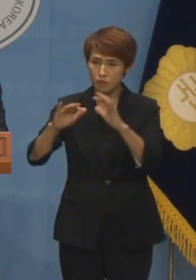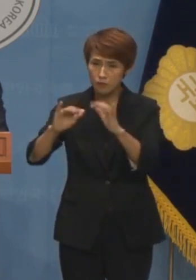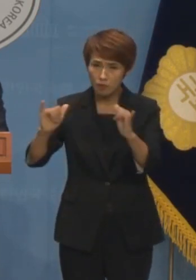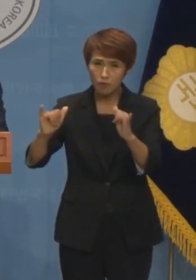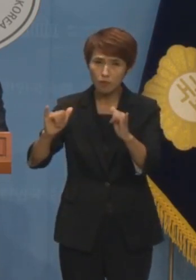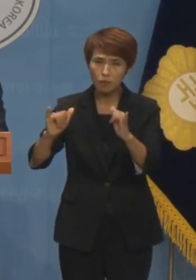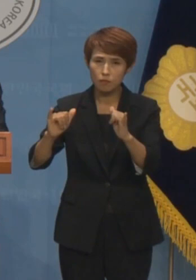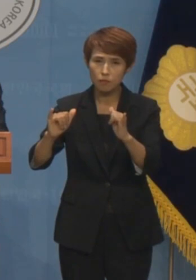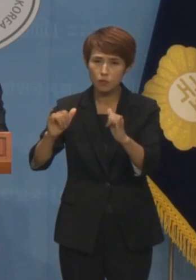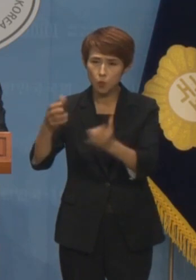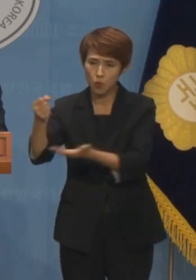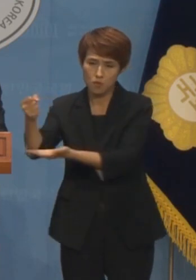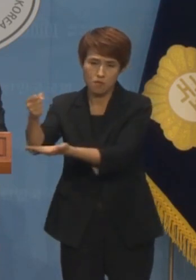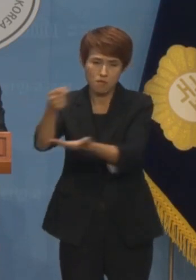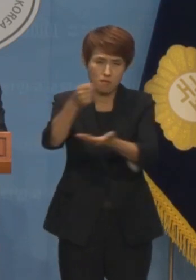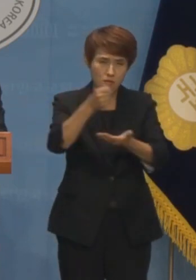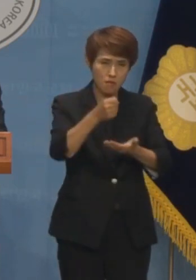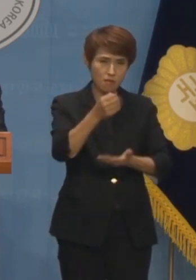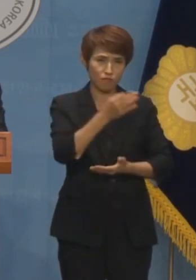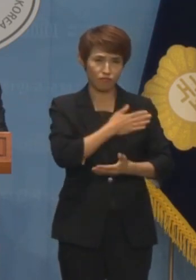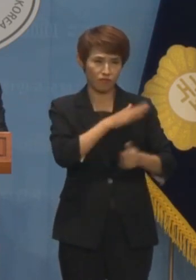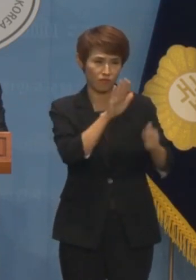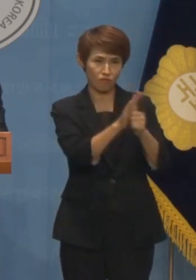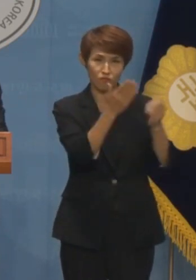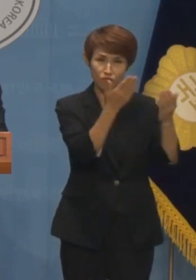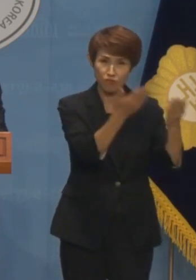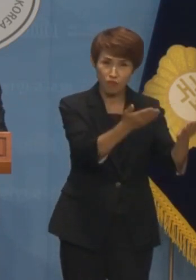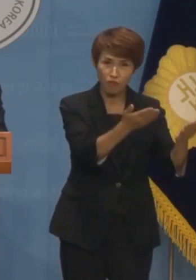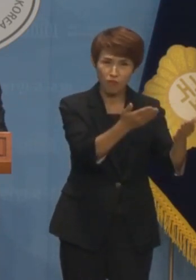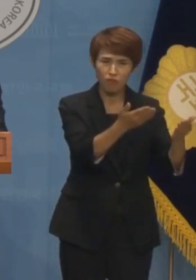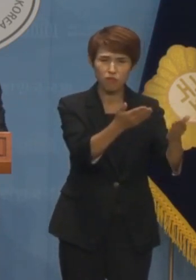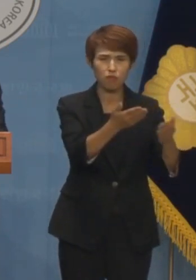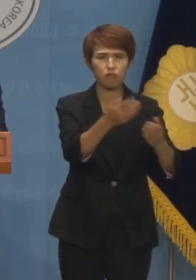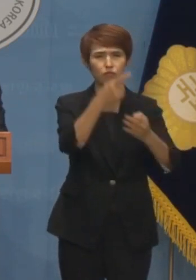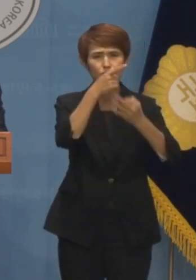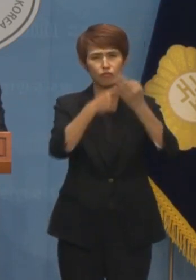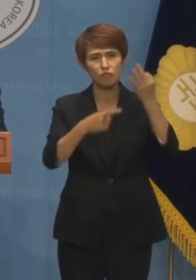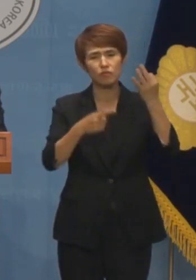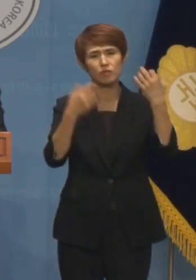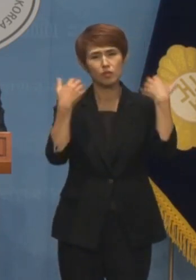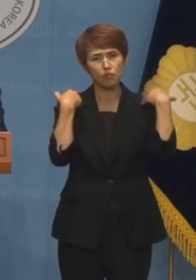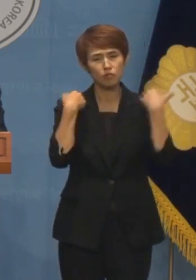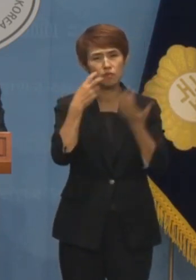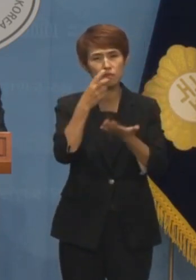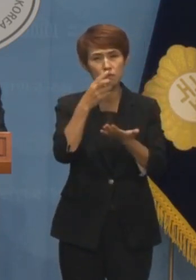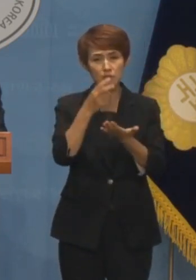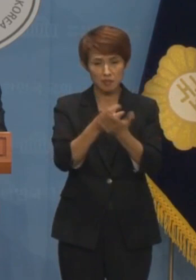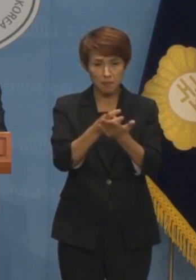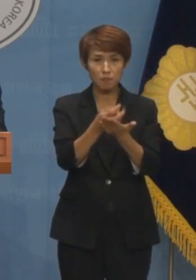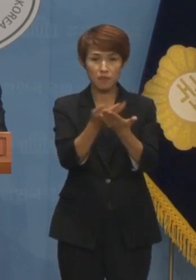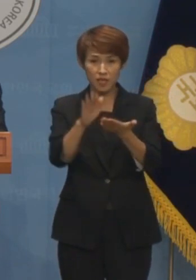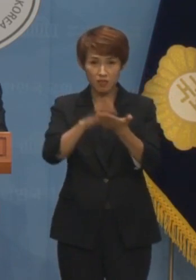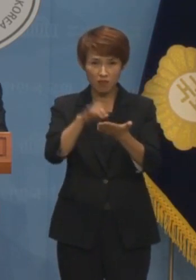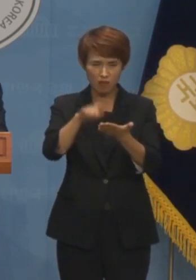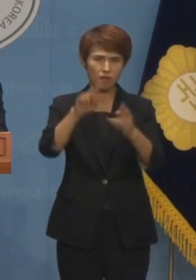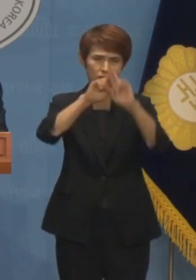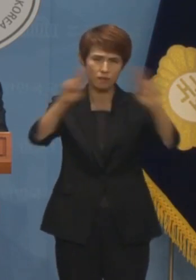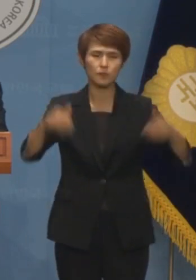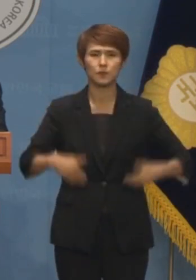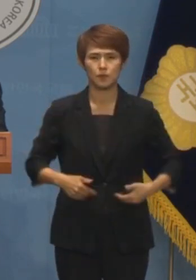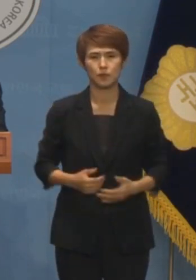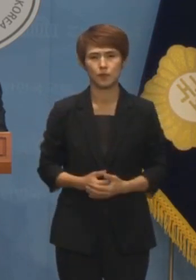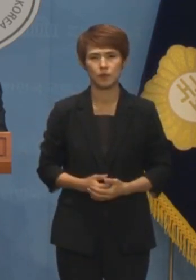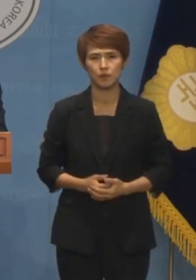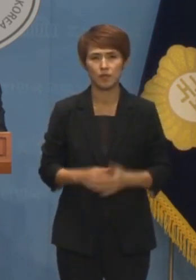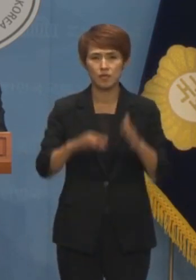털어 부자들의 곡간을 더 채워주는 윤석열 정부의 세법 개정안은 전면 철회되어야 합니다.